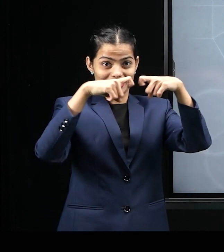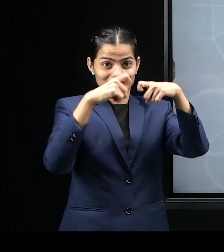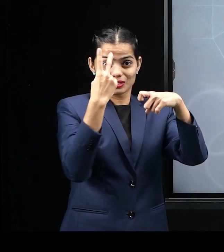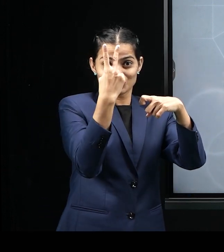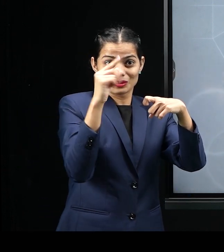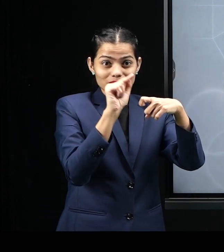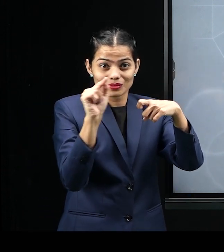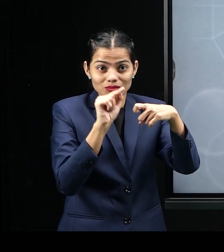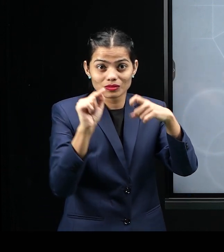x²